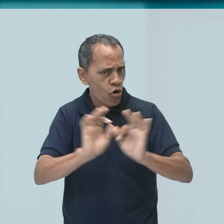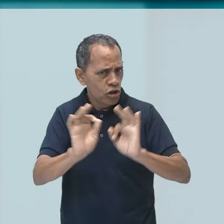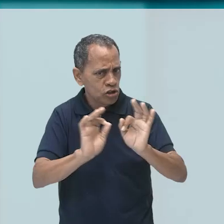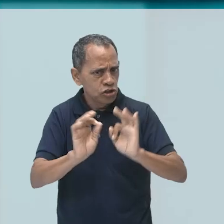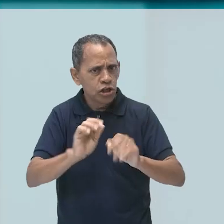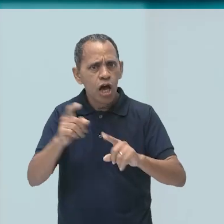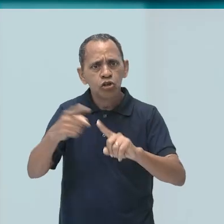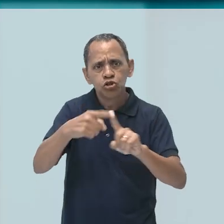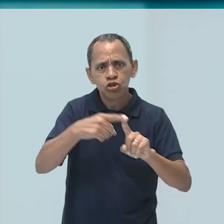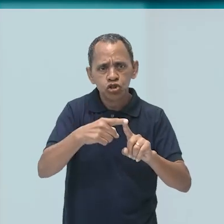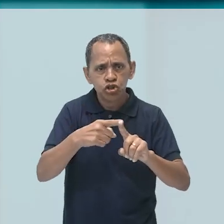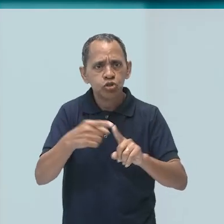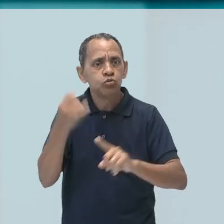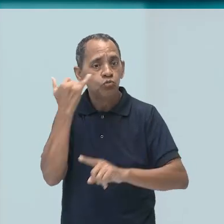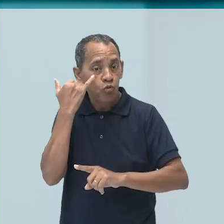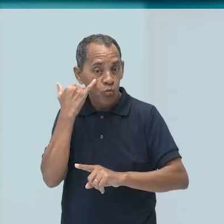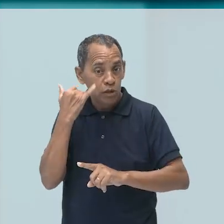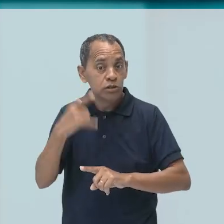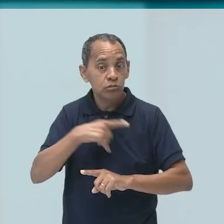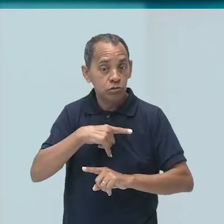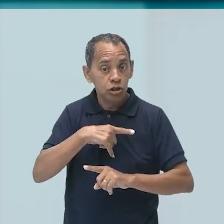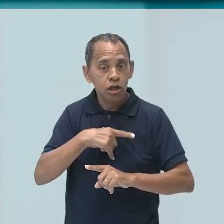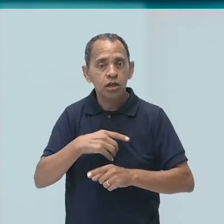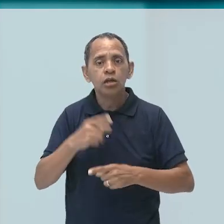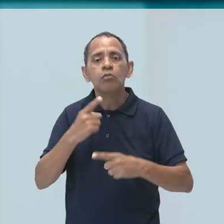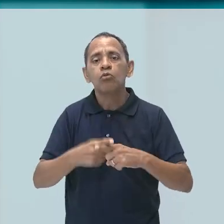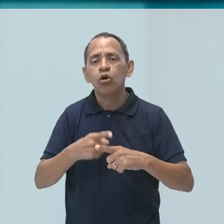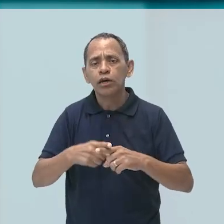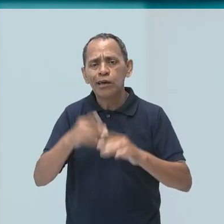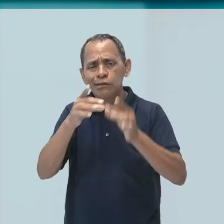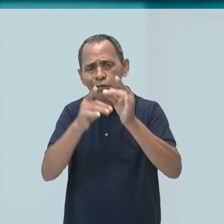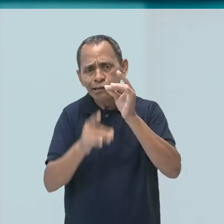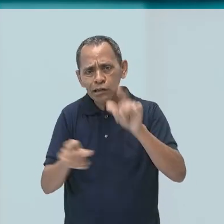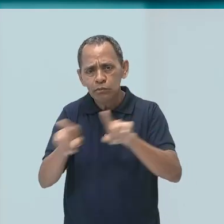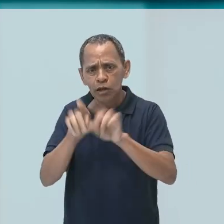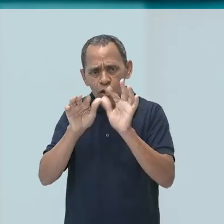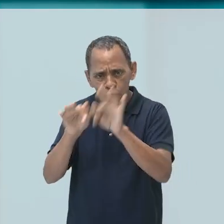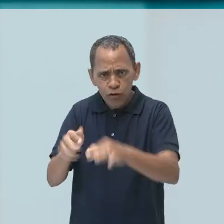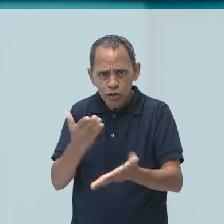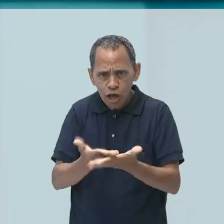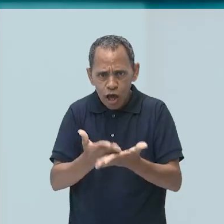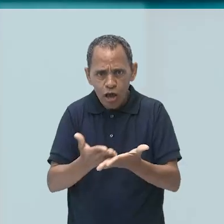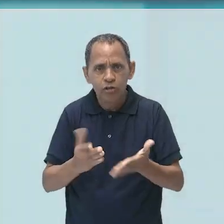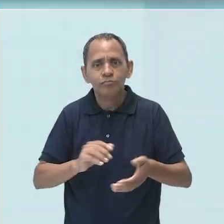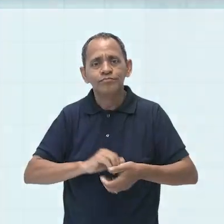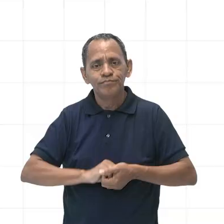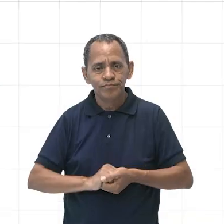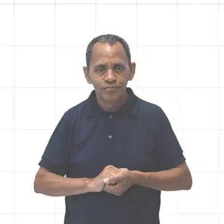informação a gente vai encontrar lá e por que tem tanto detalhe, nós vamos encerrando esta aula por aqui.